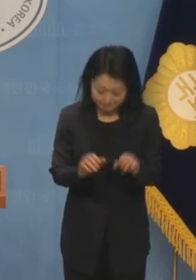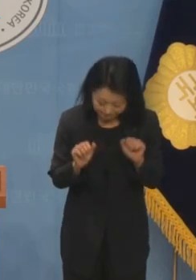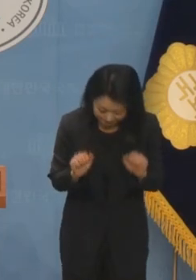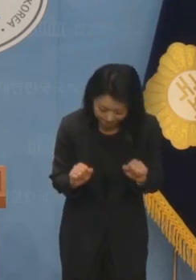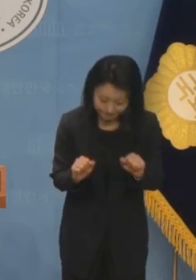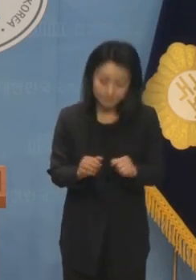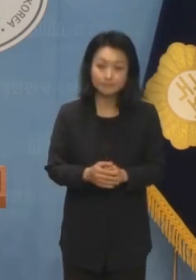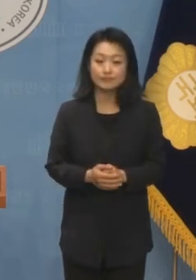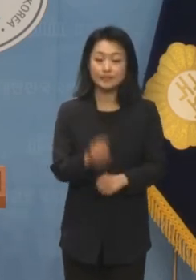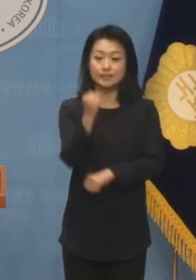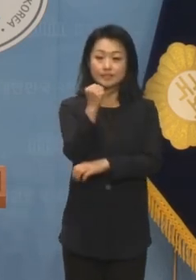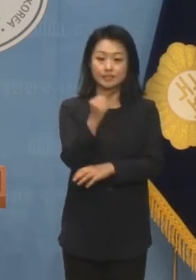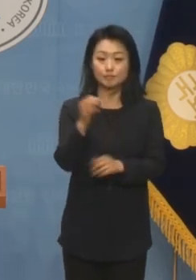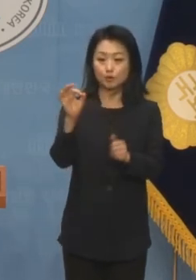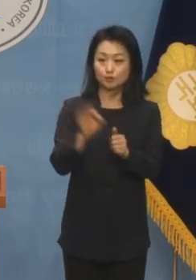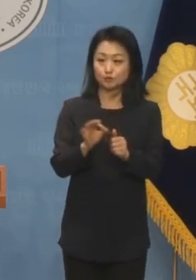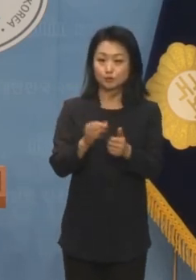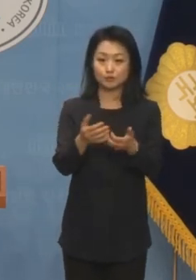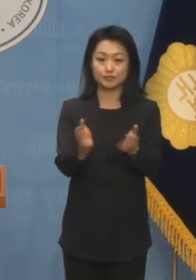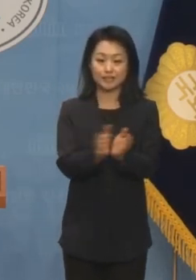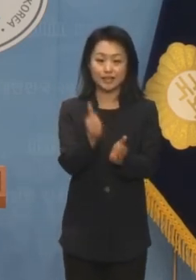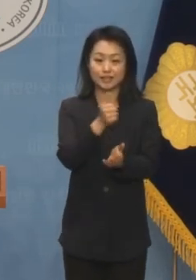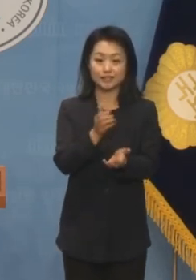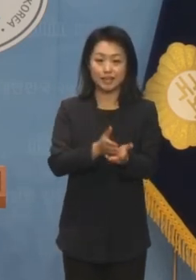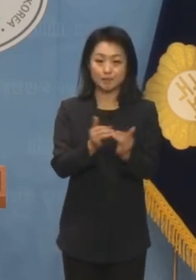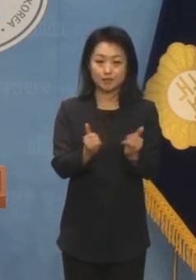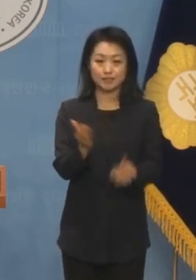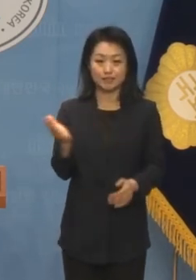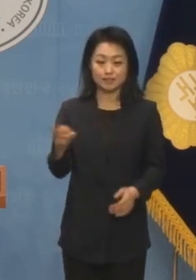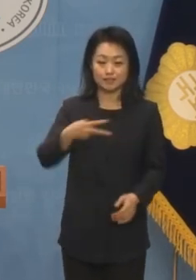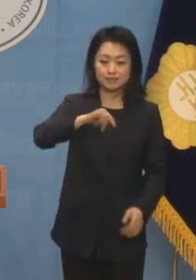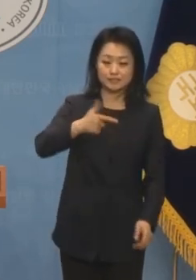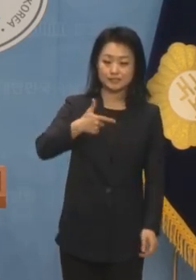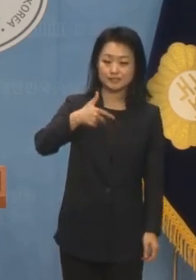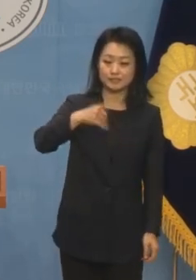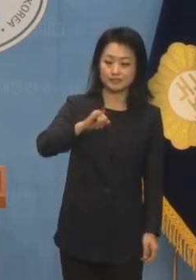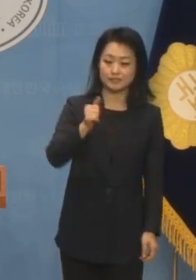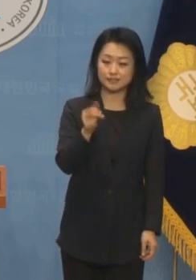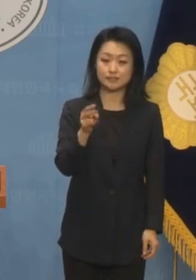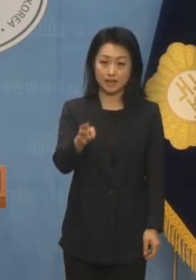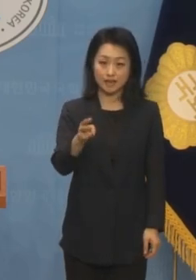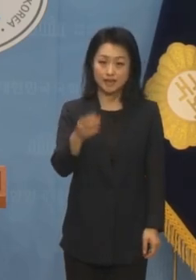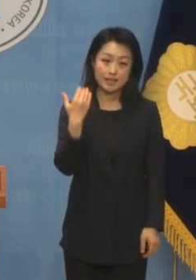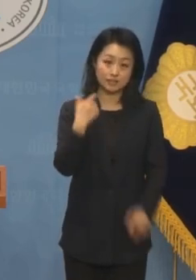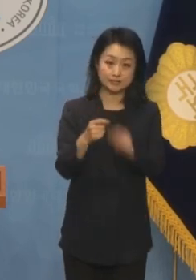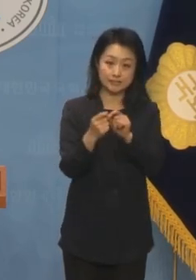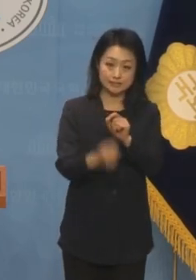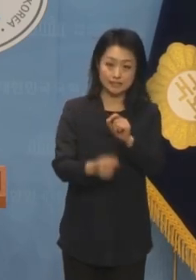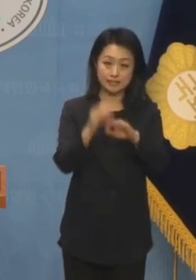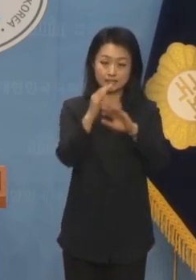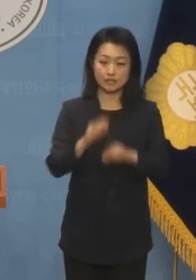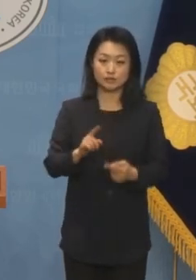안녕하십니까. 기본소득당 대변인 신지혜입니다. 전세 사기 특별법 관련 브리핑하도록